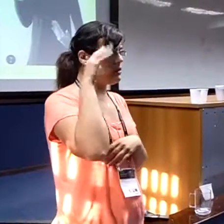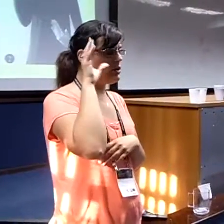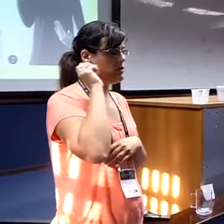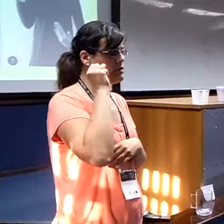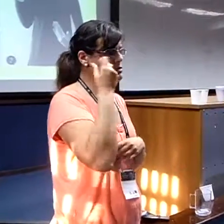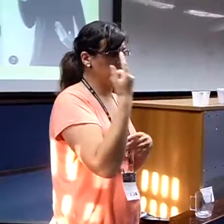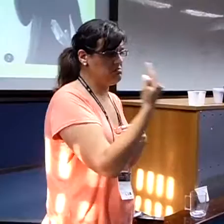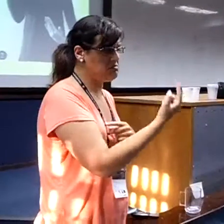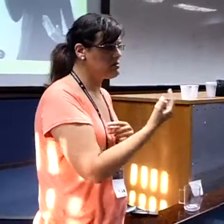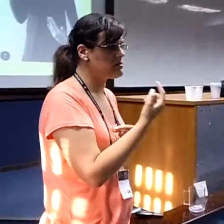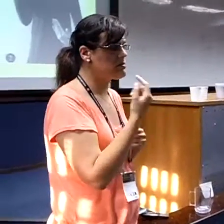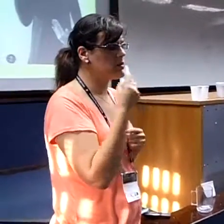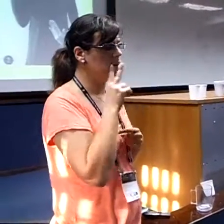surdo percebe isso.